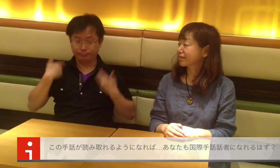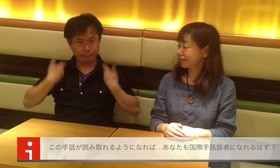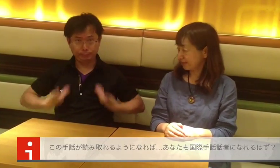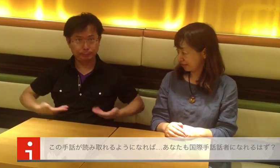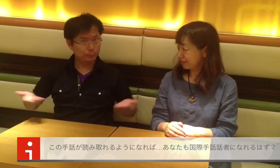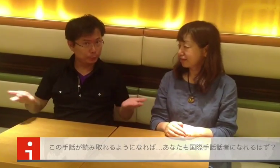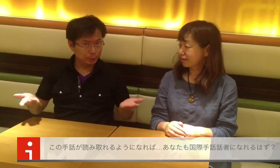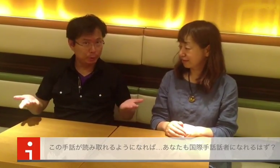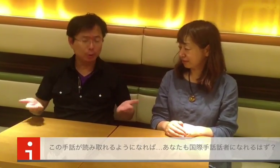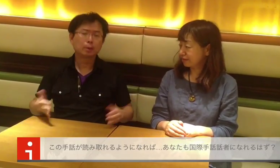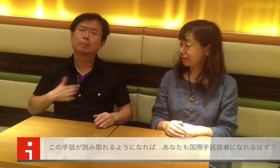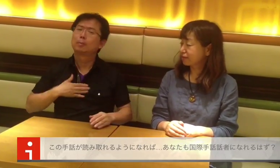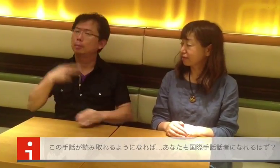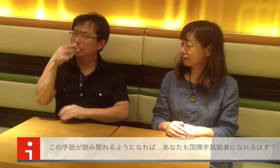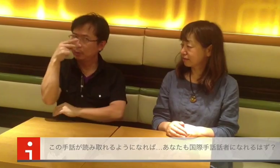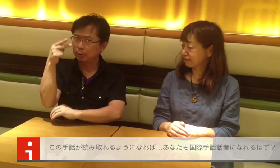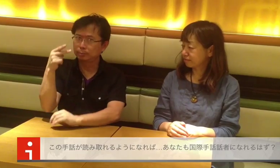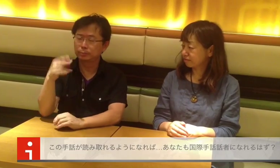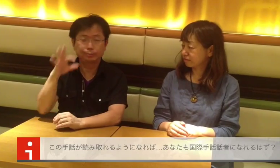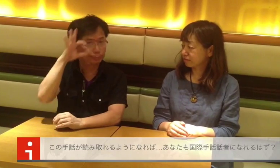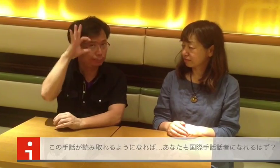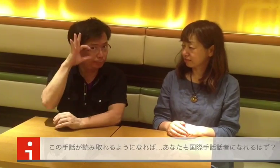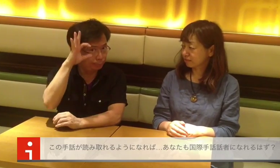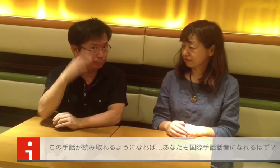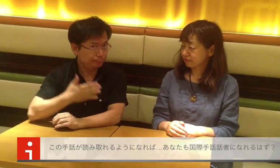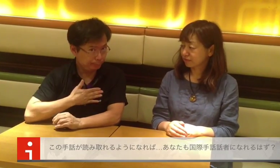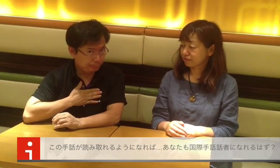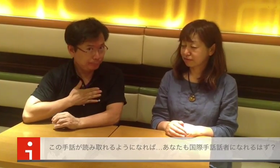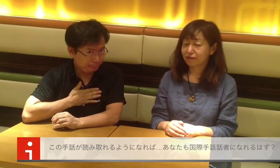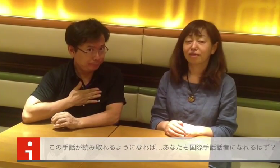しゃべられたら再生出てこないから。